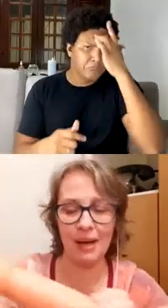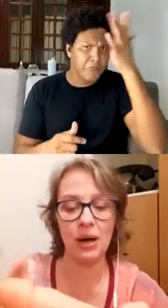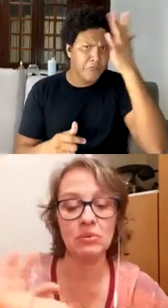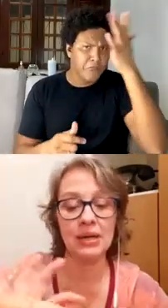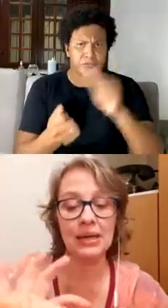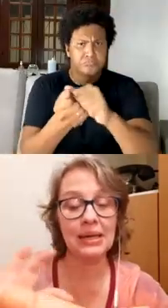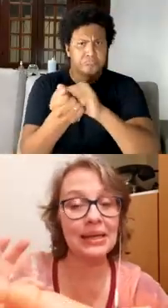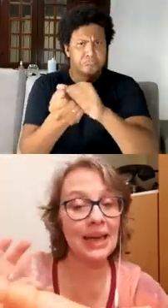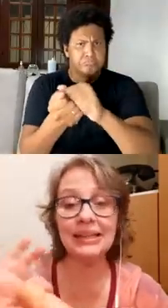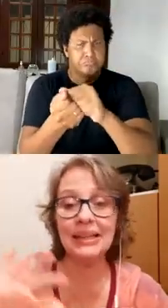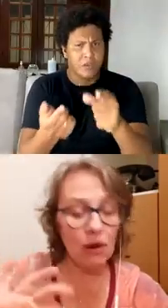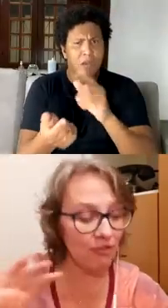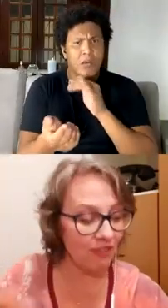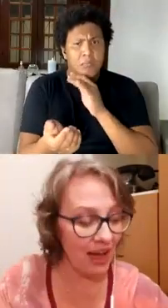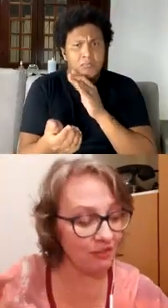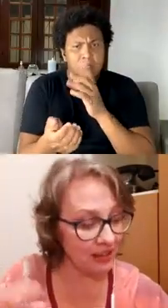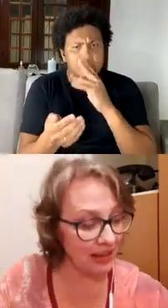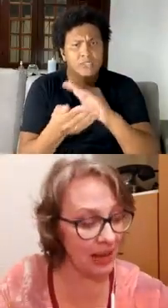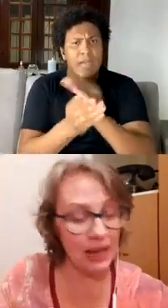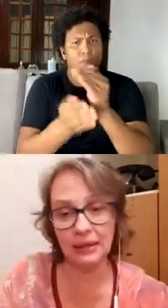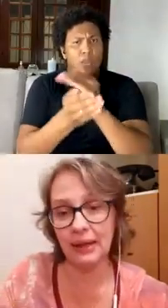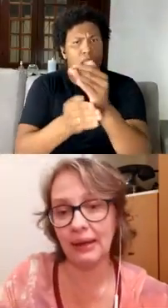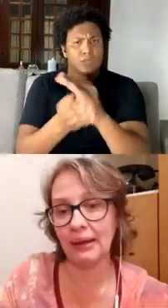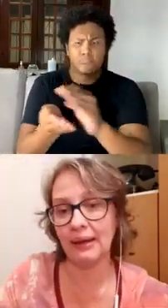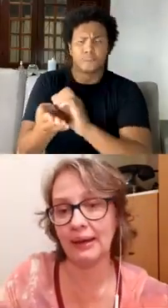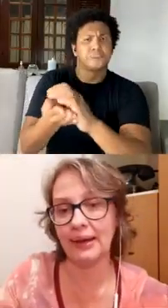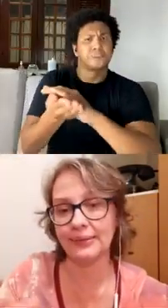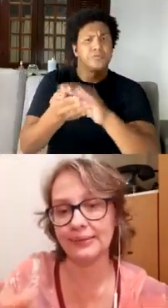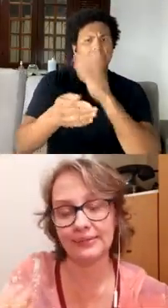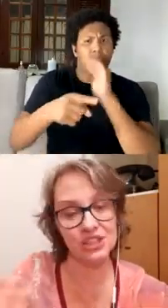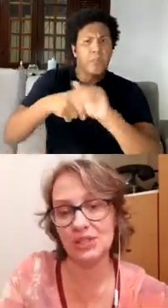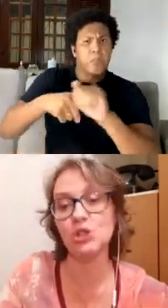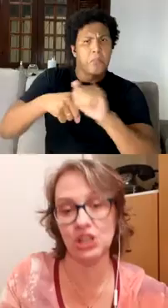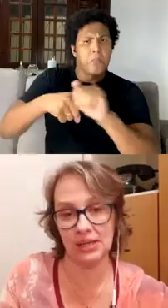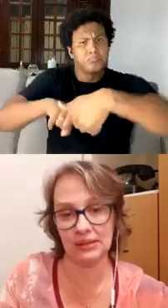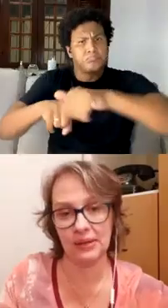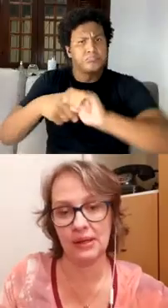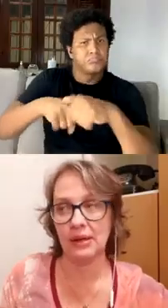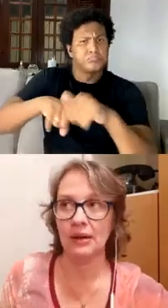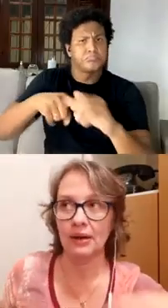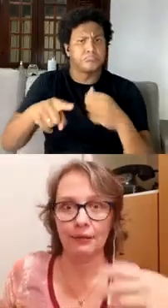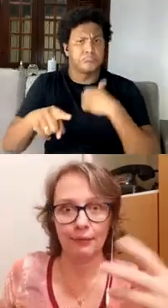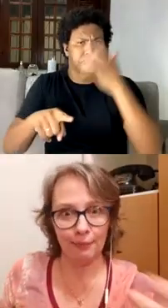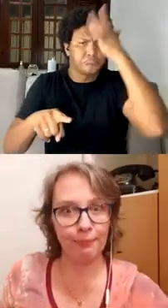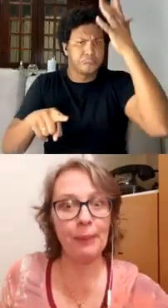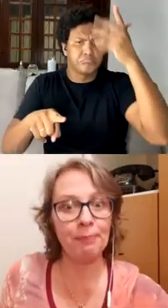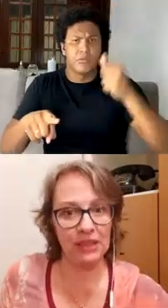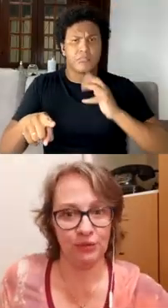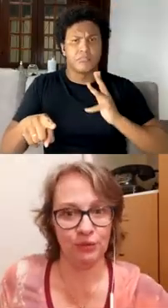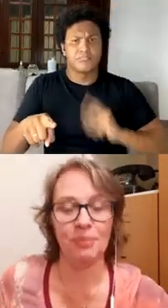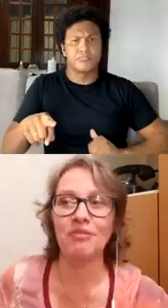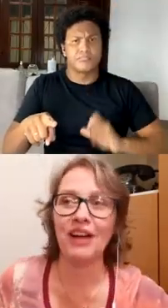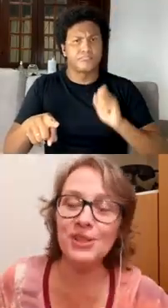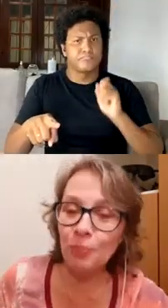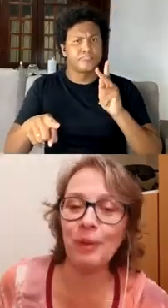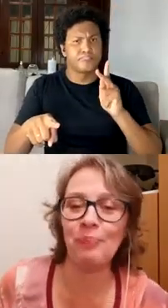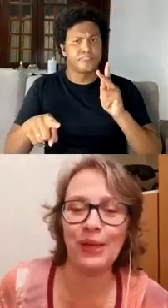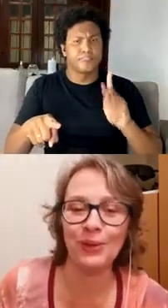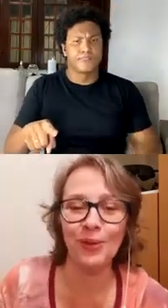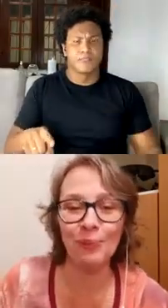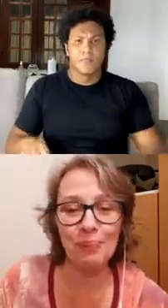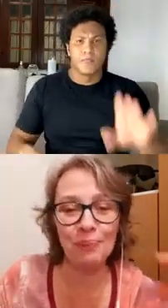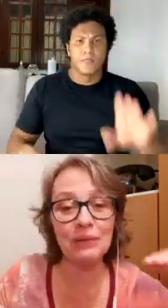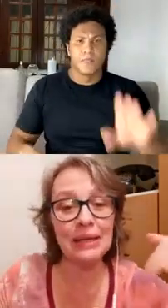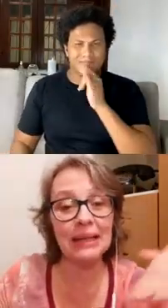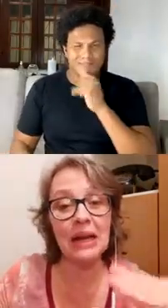lavar a mão, e ele não vai ficar, deixar sujeira. Pepino, vamos falar de um pepino.